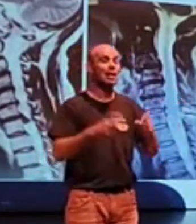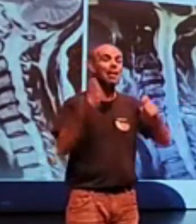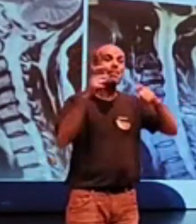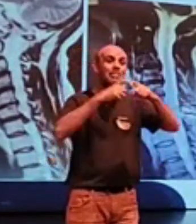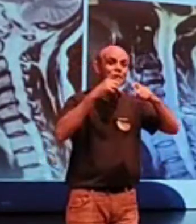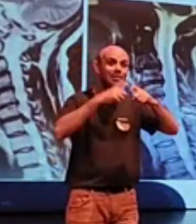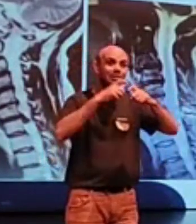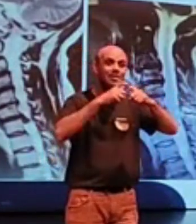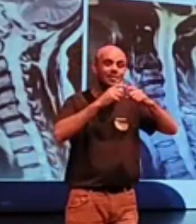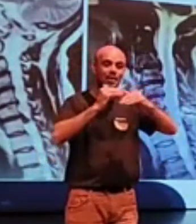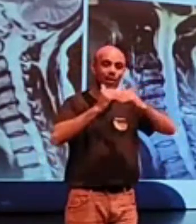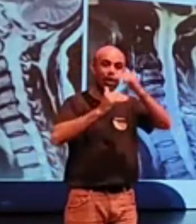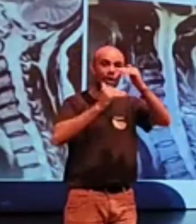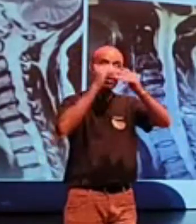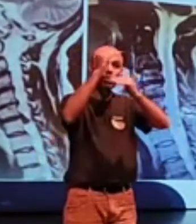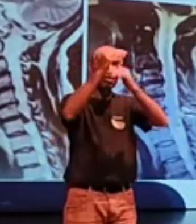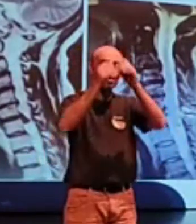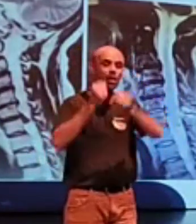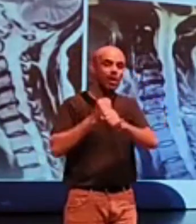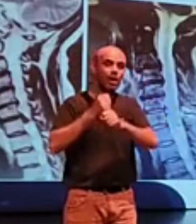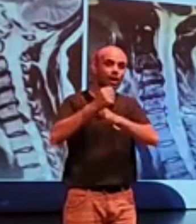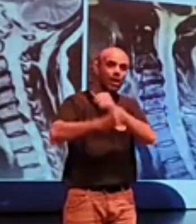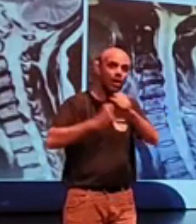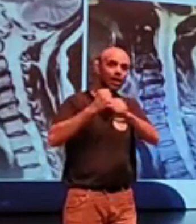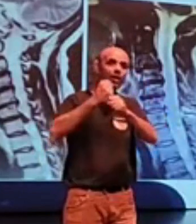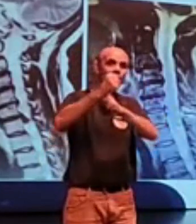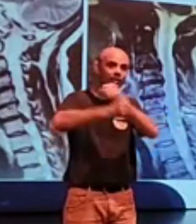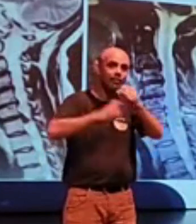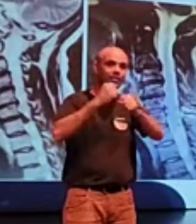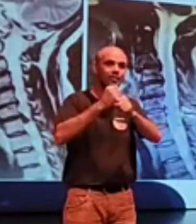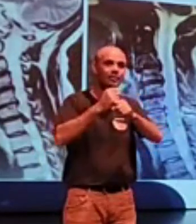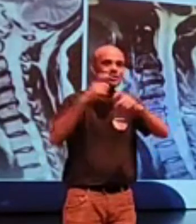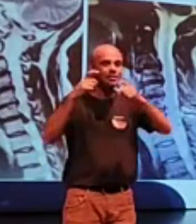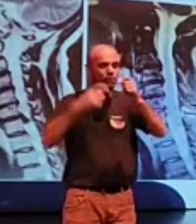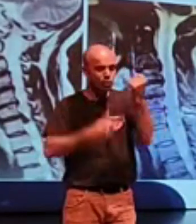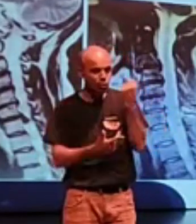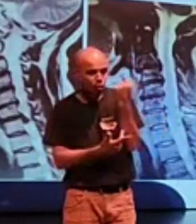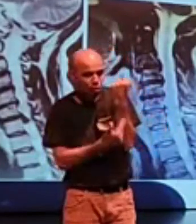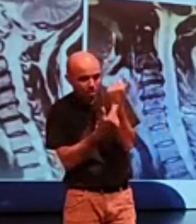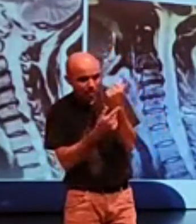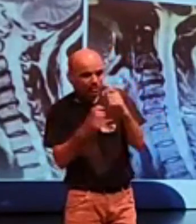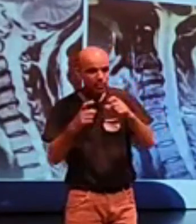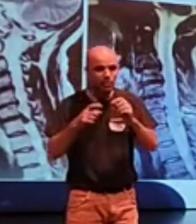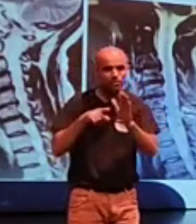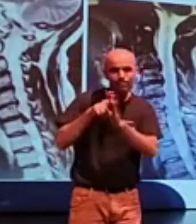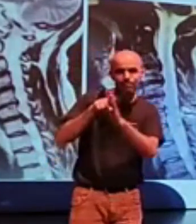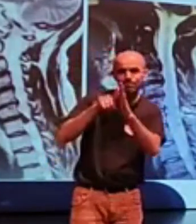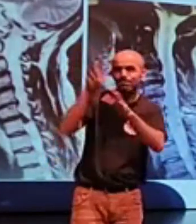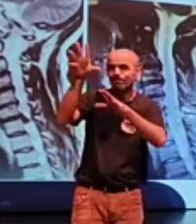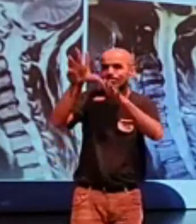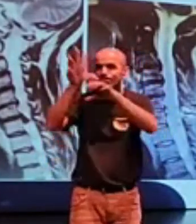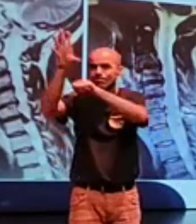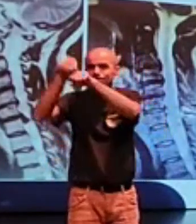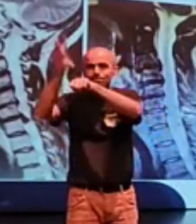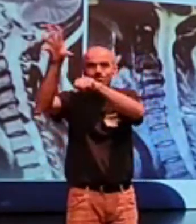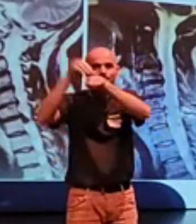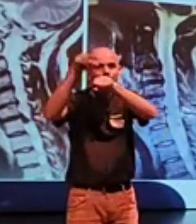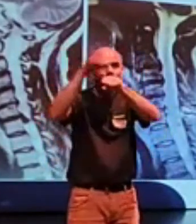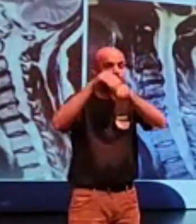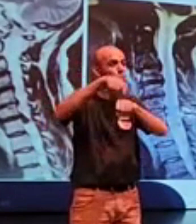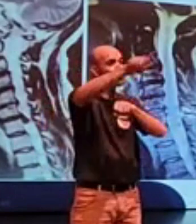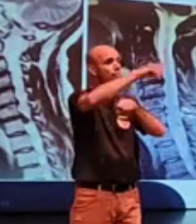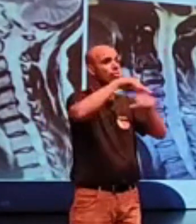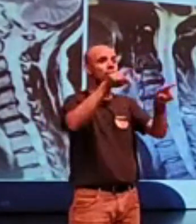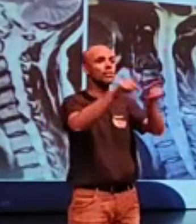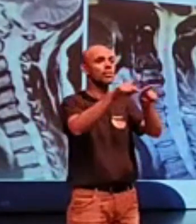medicina evolui ano após ano. O cirurgião ele busca o conhecimento, e vocês da mesma forma têm que buscar.